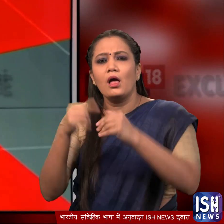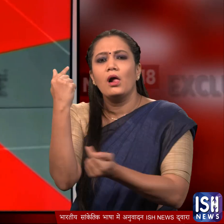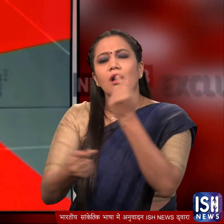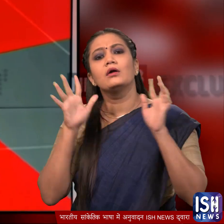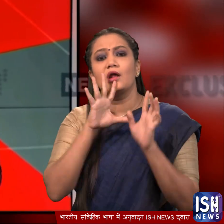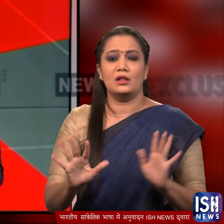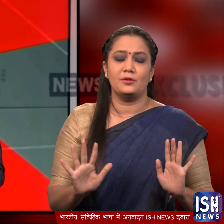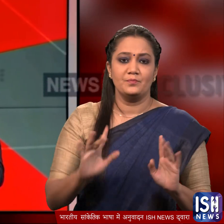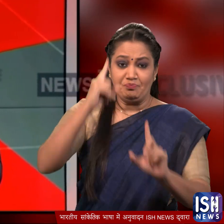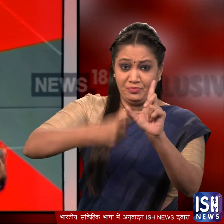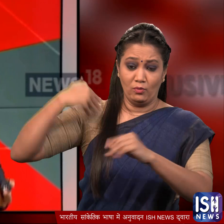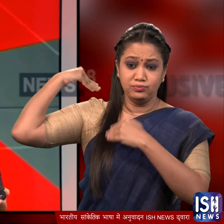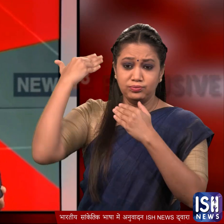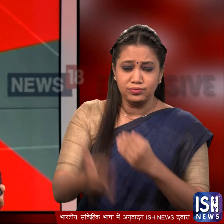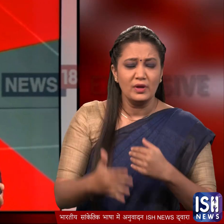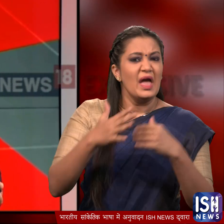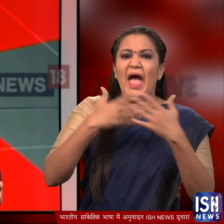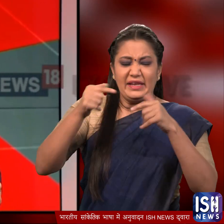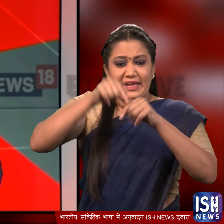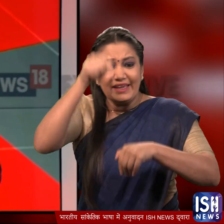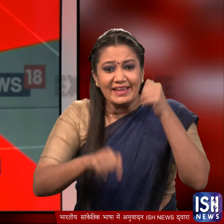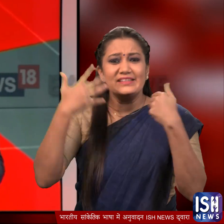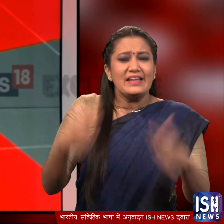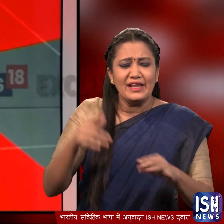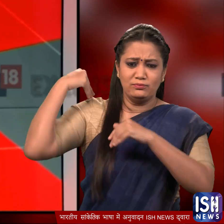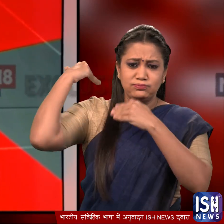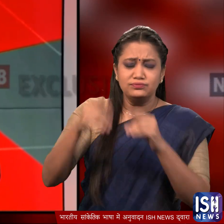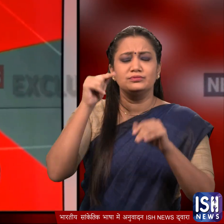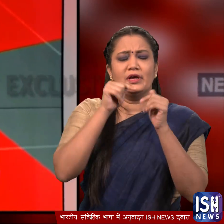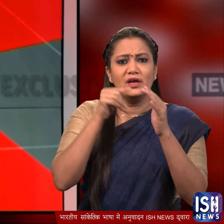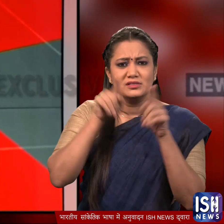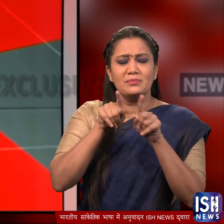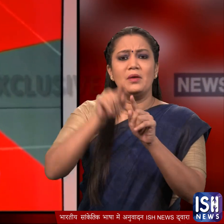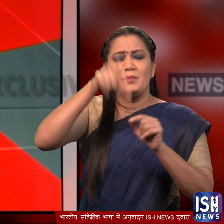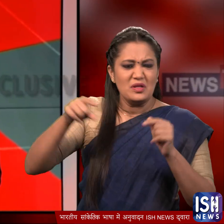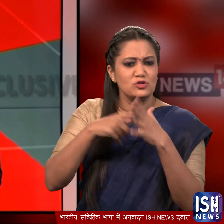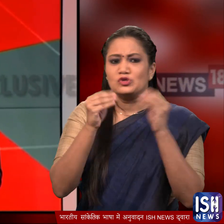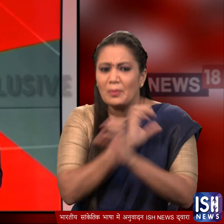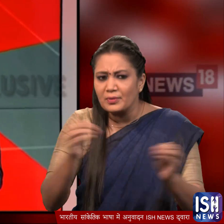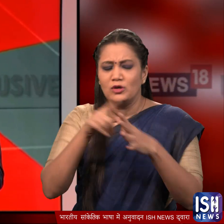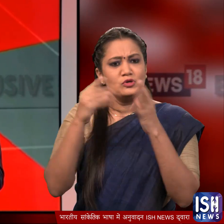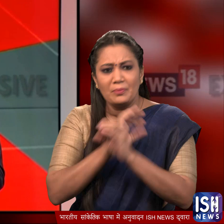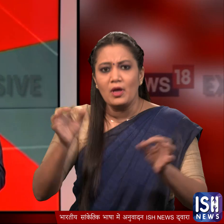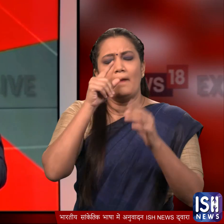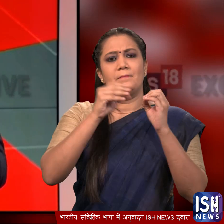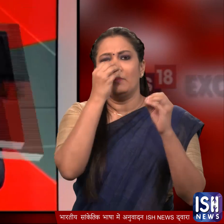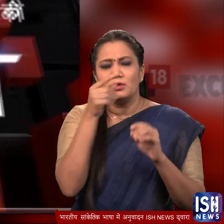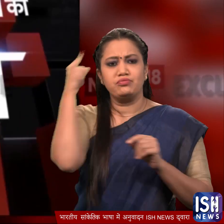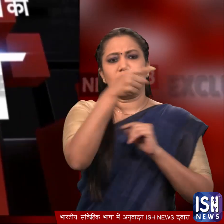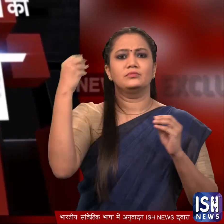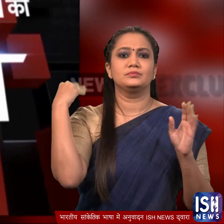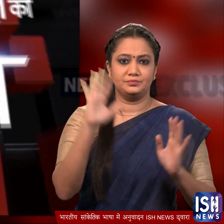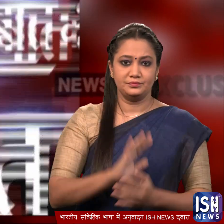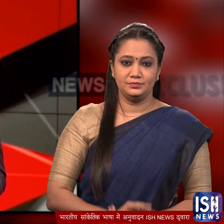में नाकाम ही दिख रही है, क्योंकि पिछले एक साल में ऐसा कोई चुनाव दिखा नहीं जिसमें बेरोजगारी के मुद्दे पर वोटरों ने बीजेपी से कोई